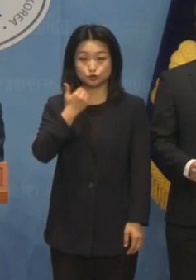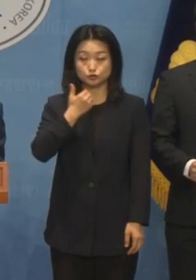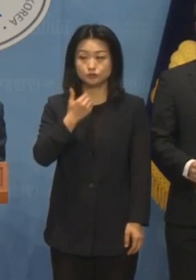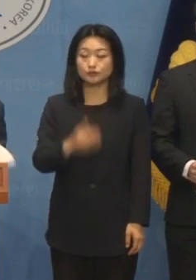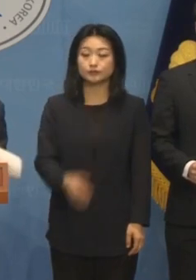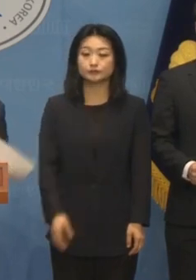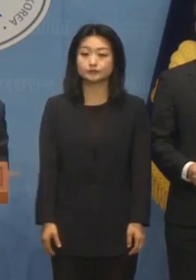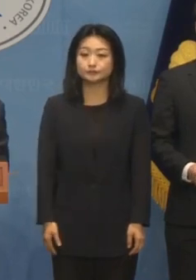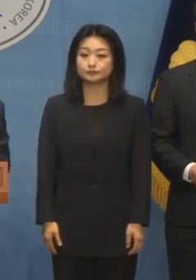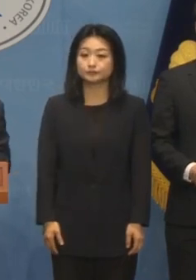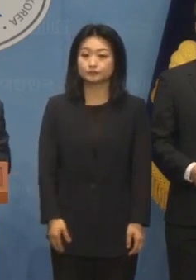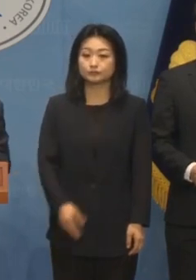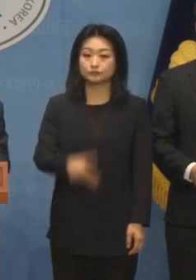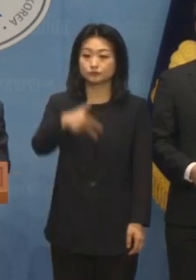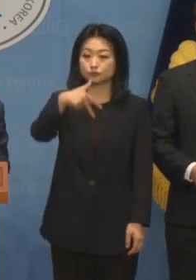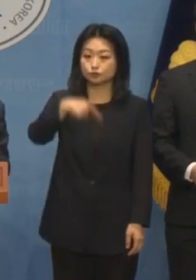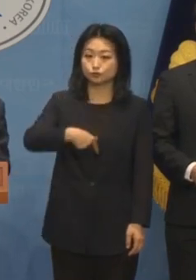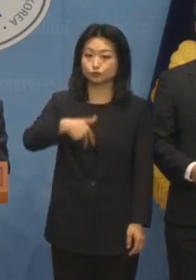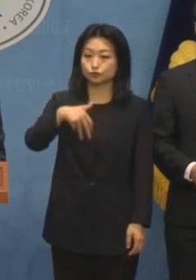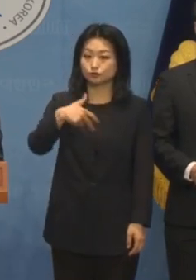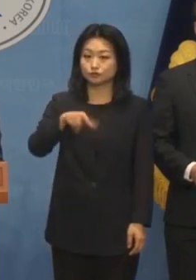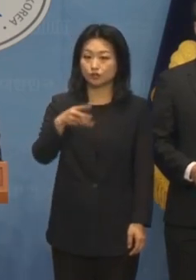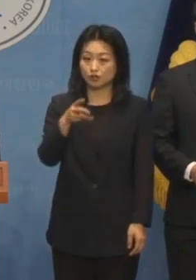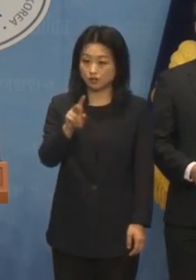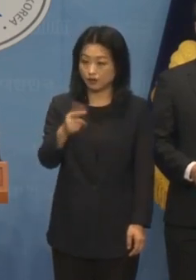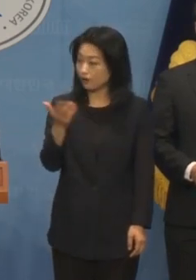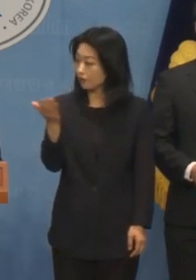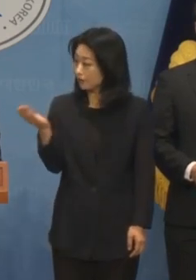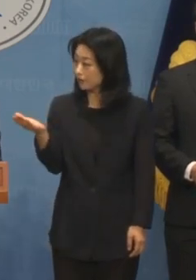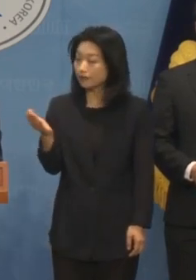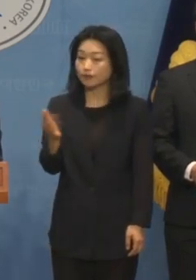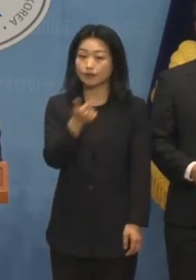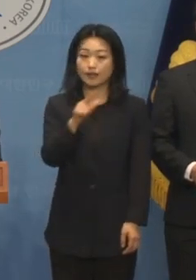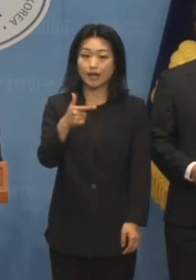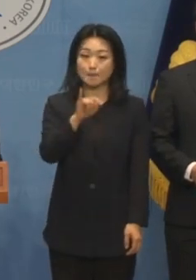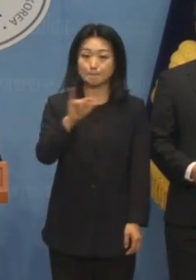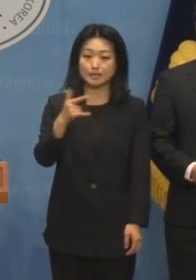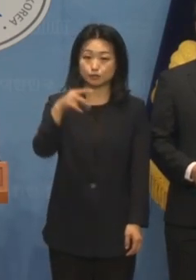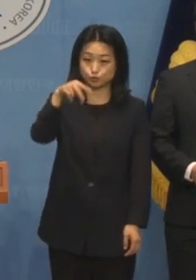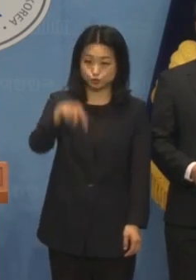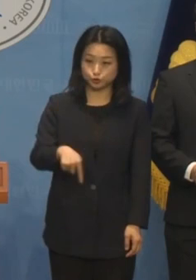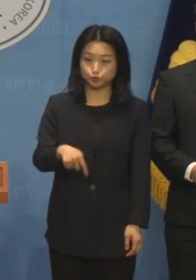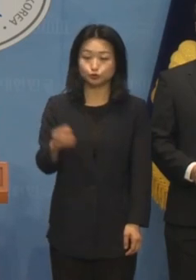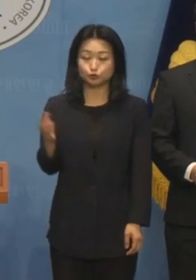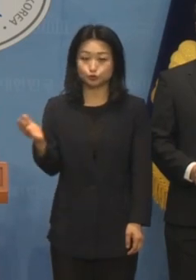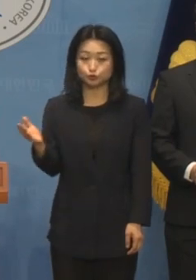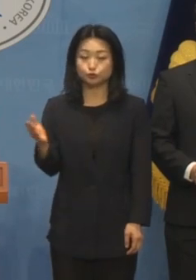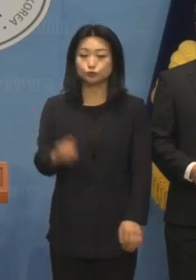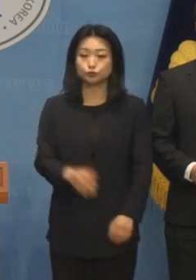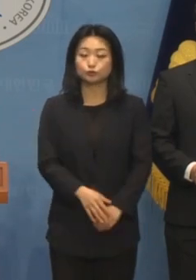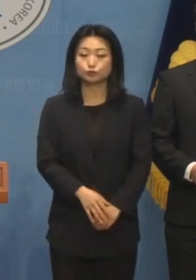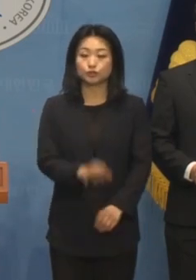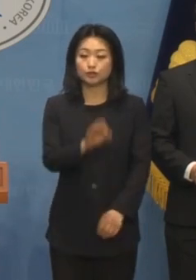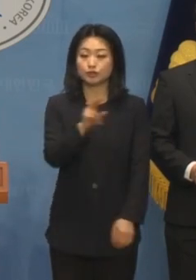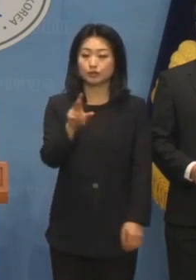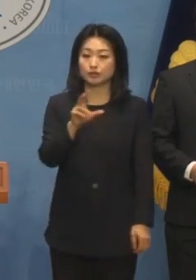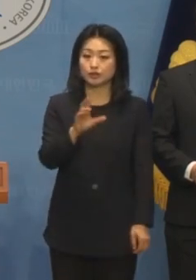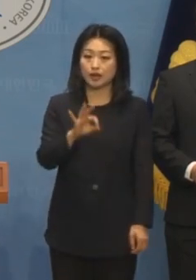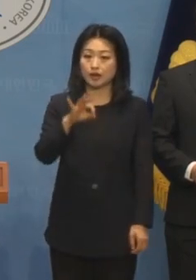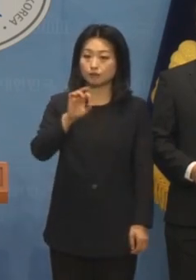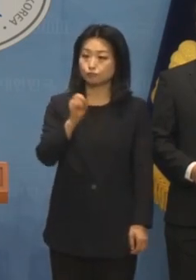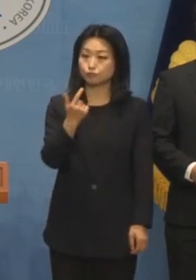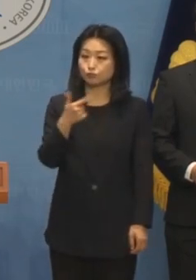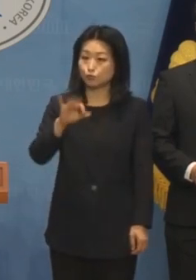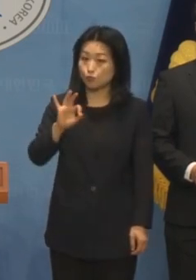오른쪽부터요. 주채련 의원님 오셨습니다. 한민수 의원님 오셨습니다. 양분남 의원님